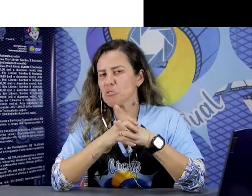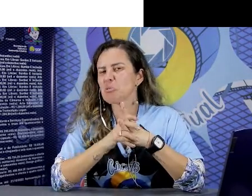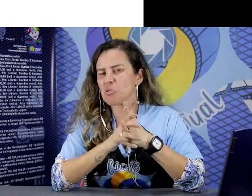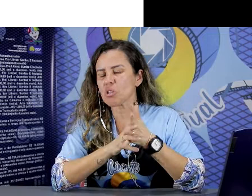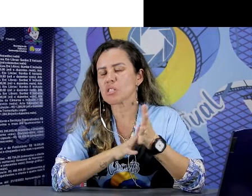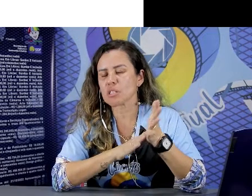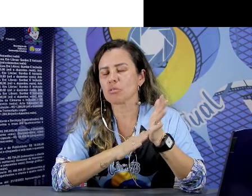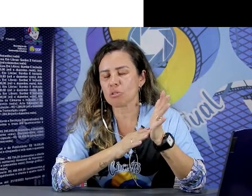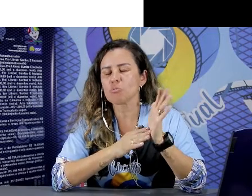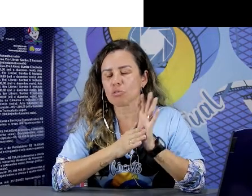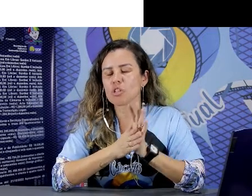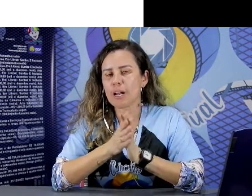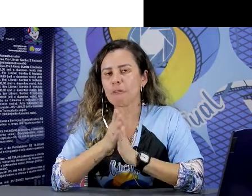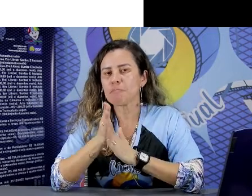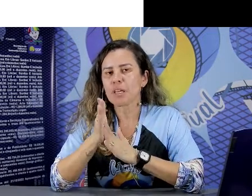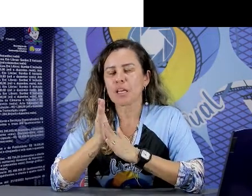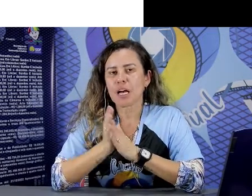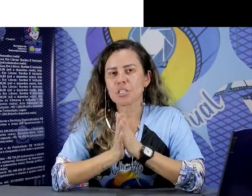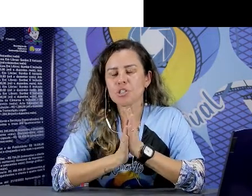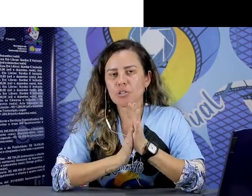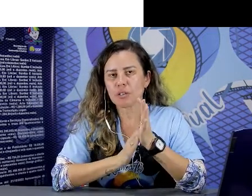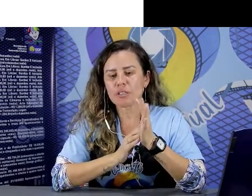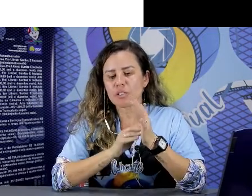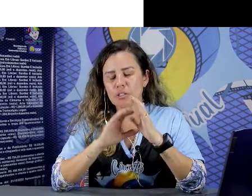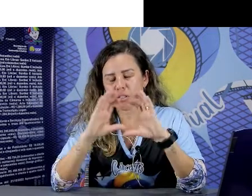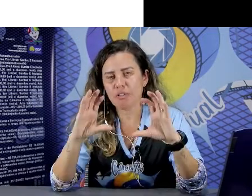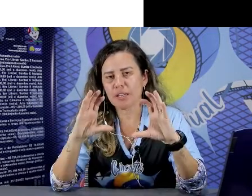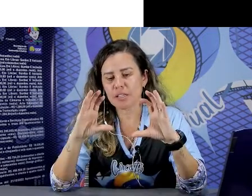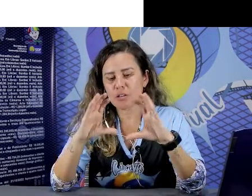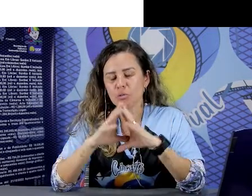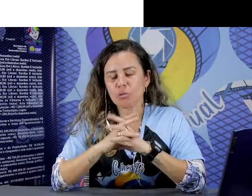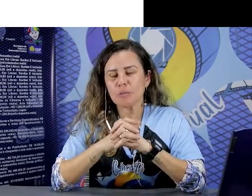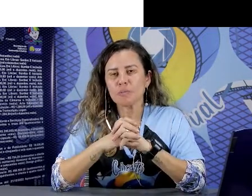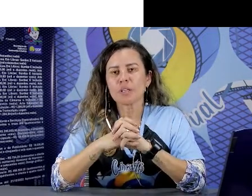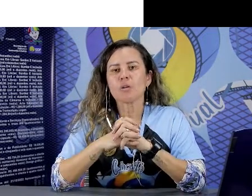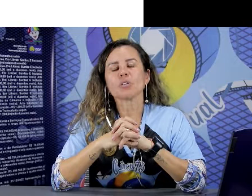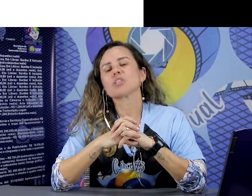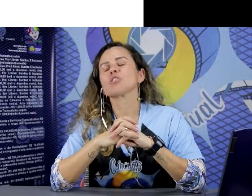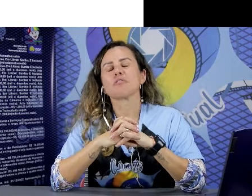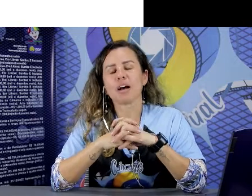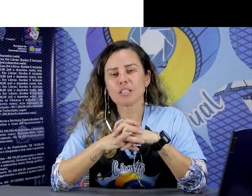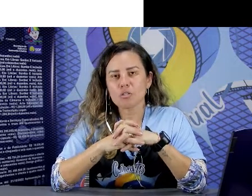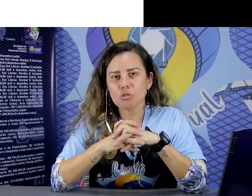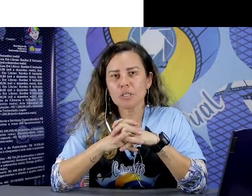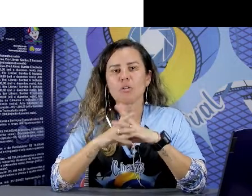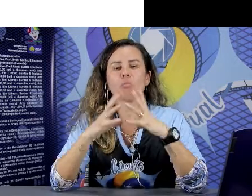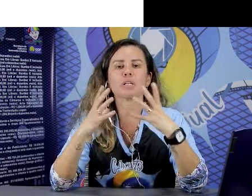cursos de licenciatura de modo geral. A gente se vale desse autor quando a gente fala sobre